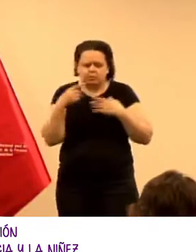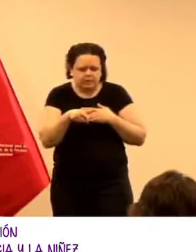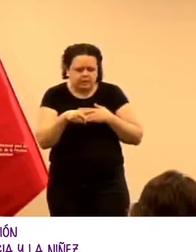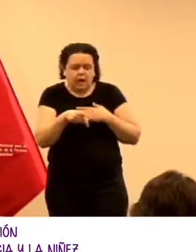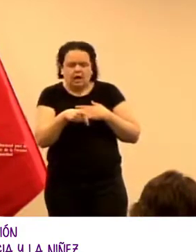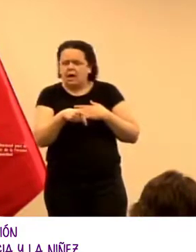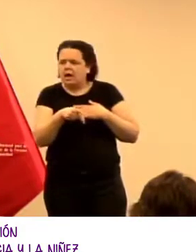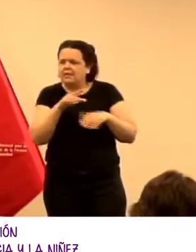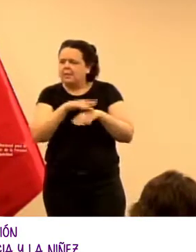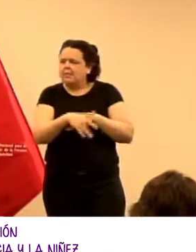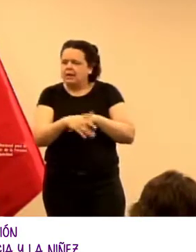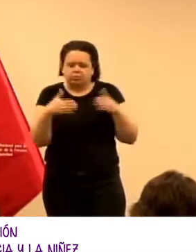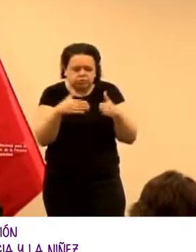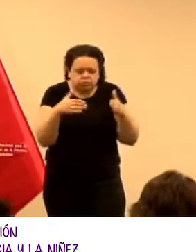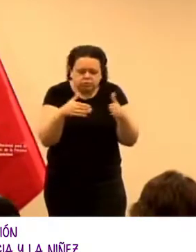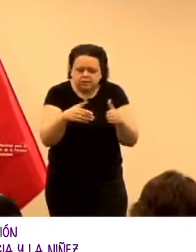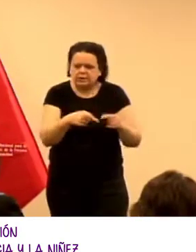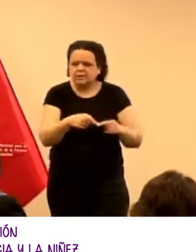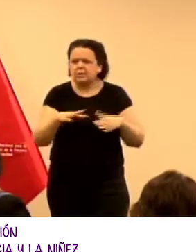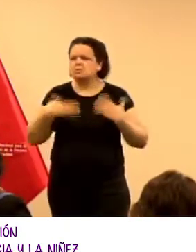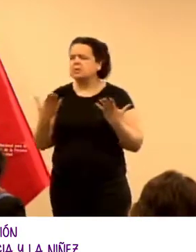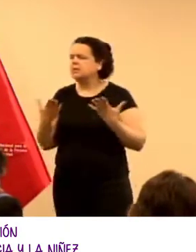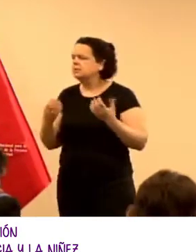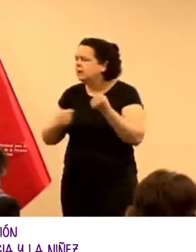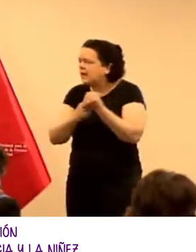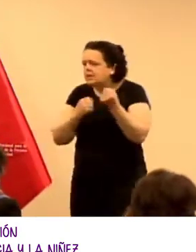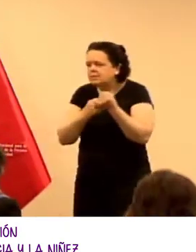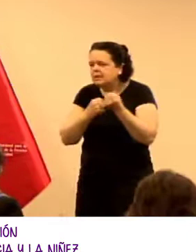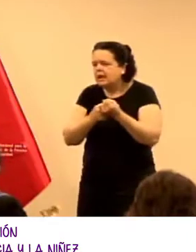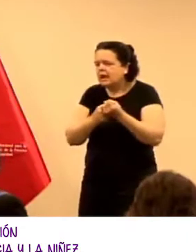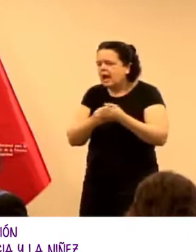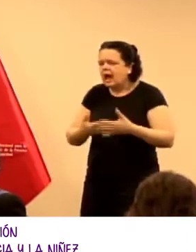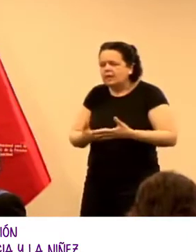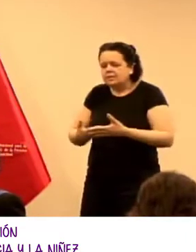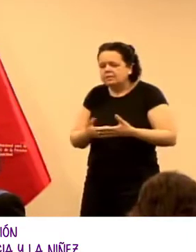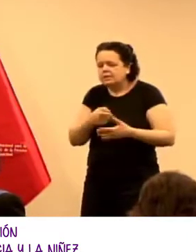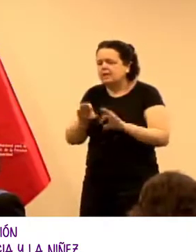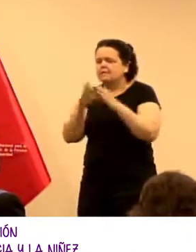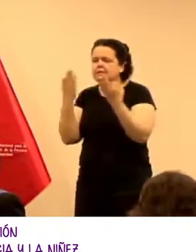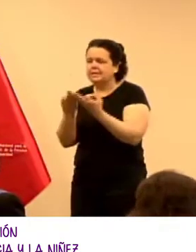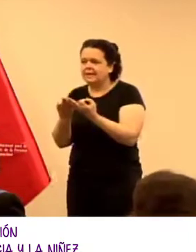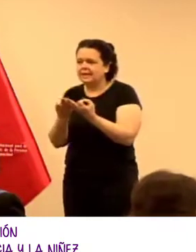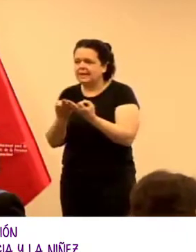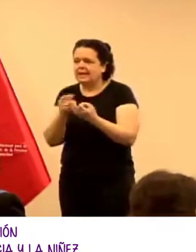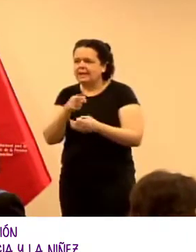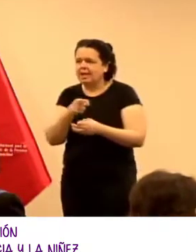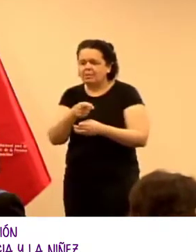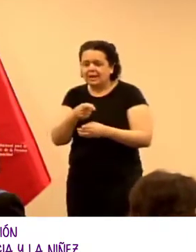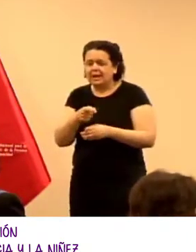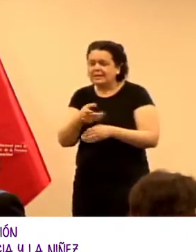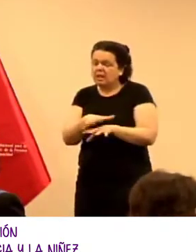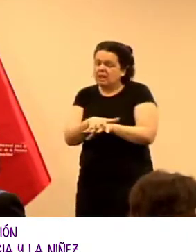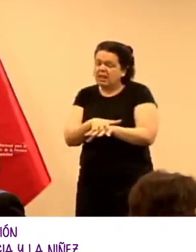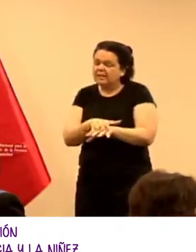la intervención temprana, que vamos a poder apoyar a los niños y niñas y a sus familias a colmar esos retrasos de desarrollo.